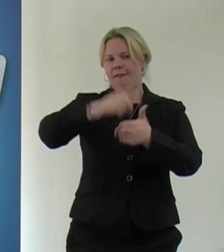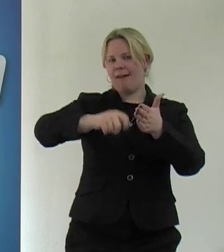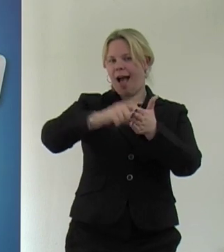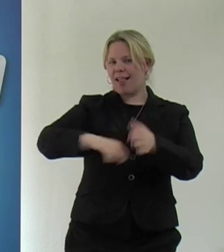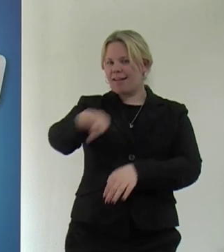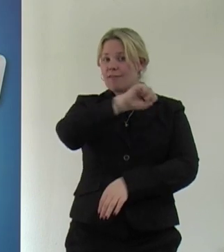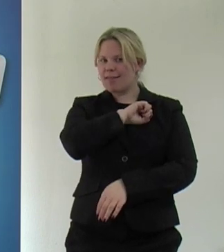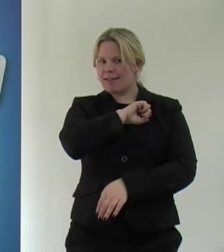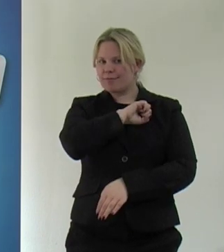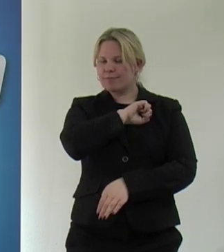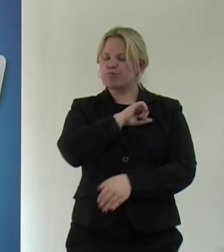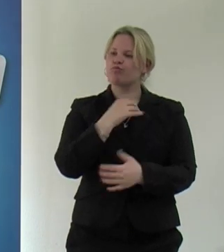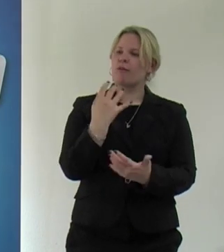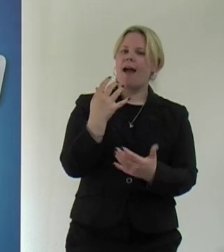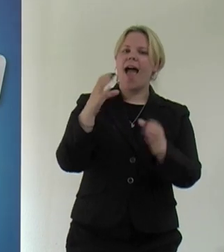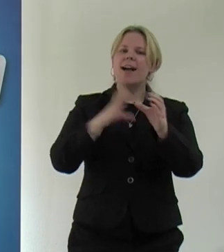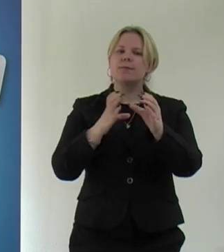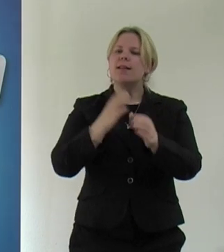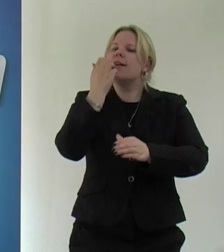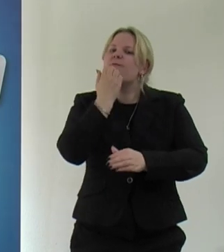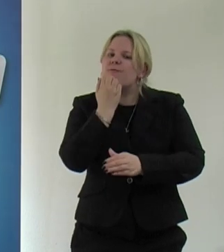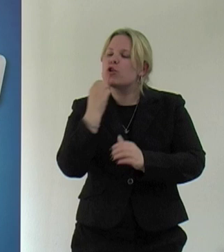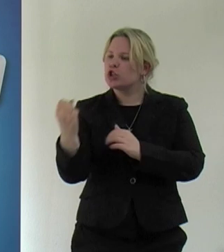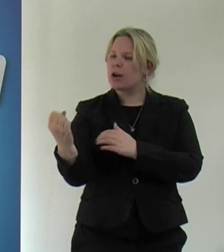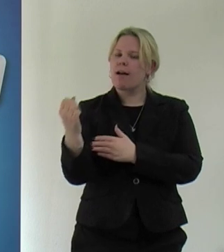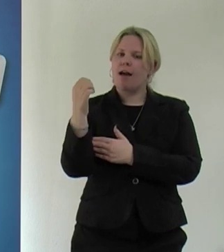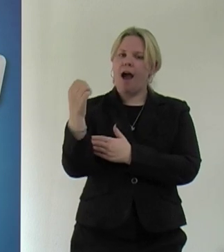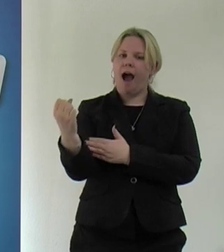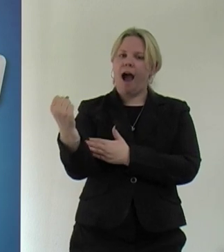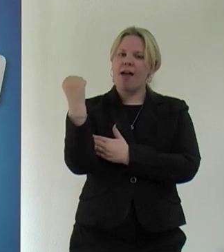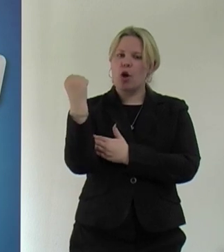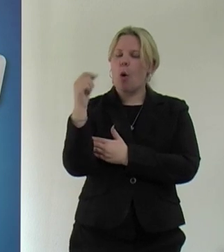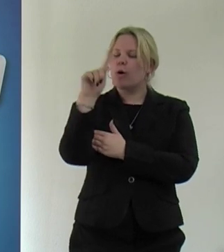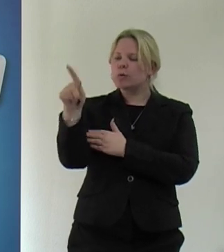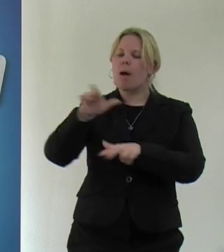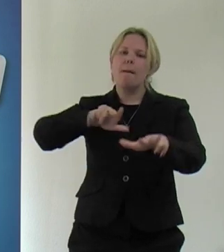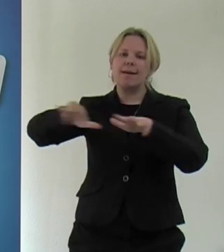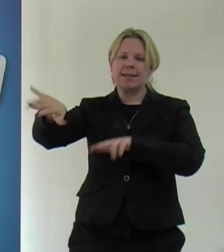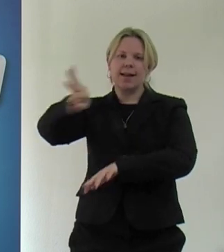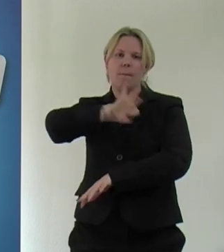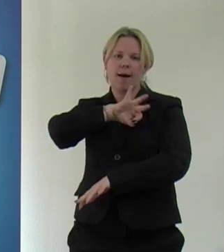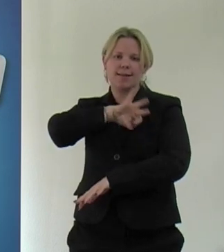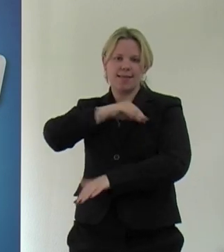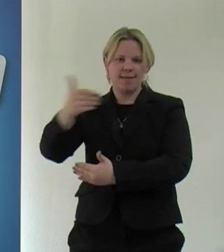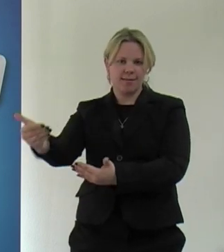Wir wollen, dass Hannelore Kraft Ministerpräsidentin wird. Wir wollen mehr